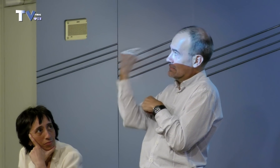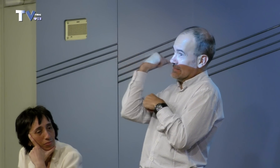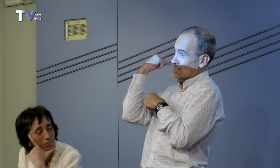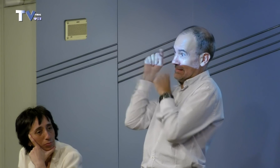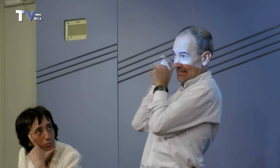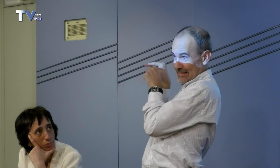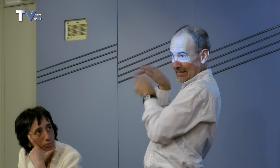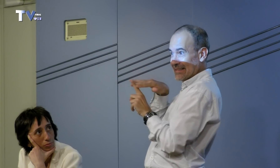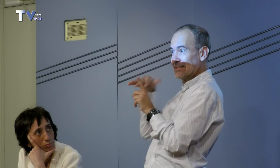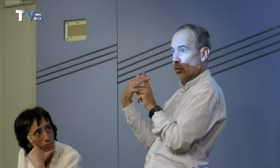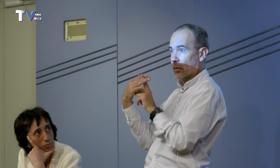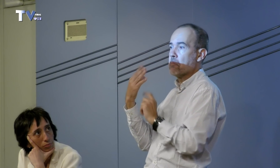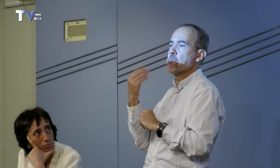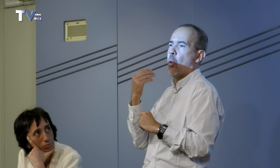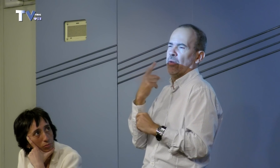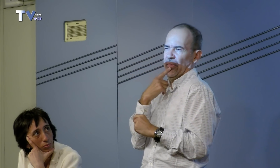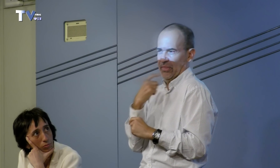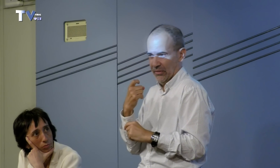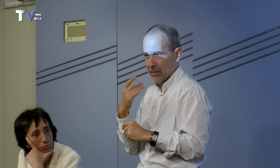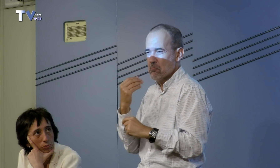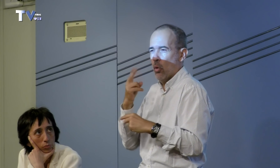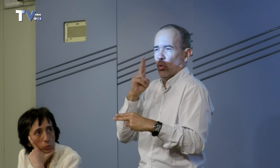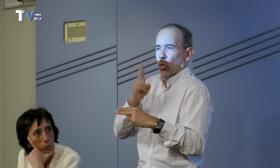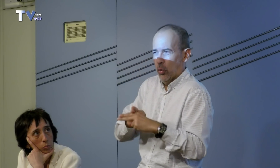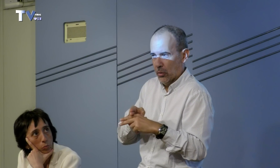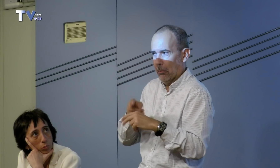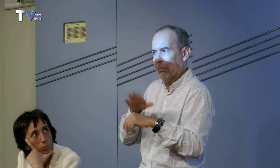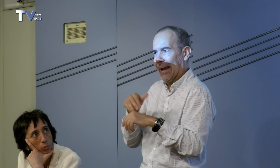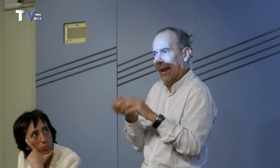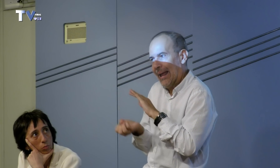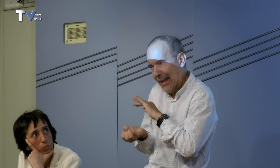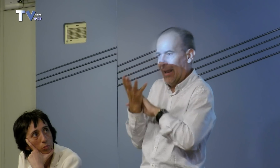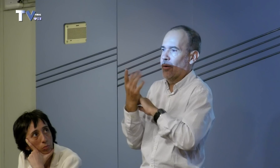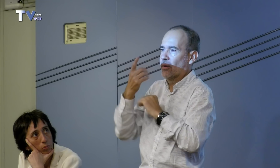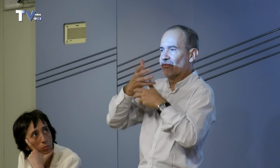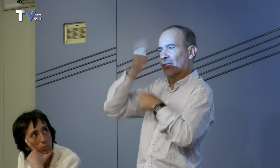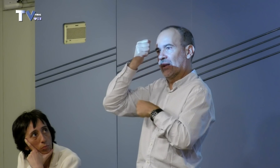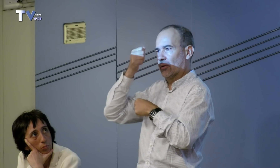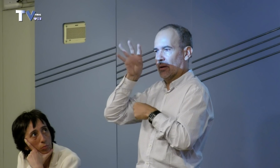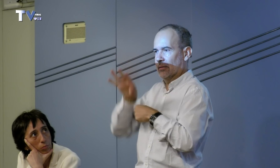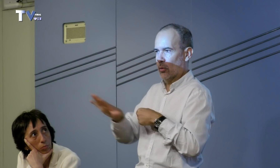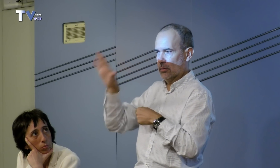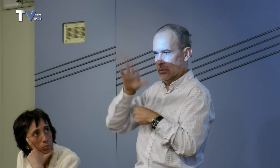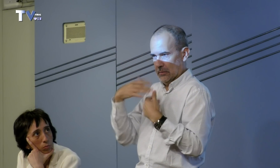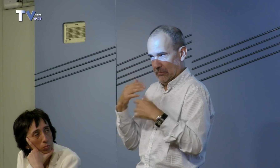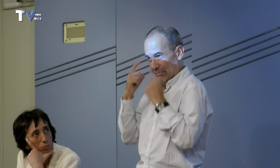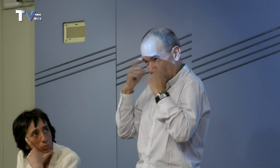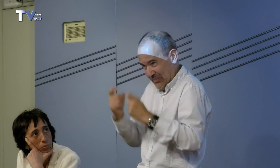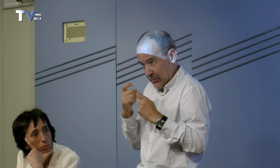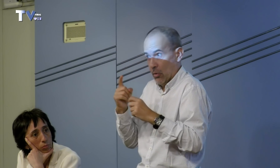al passat i veure què és el que les situacions que s'han viscut, les complicacions, els moments durs, les dificultats que ens anem han